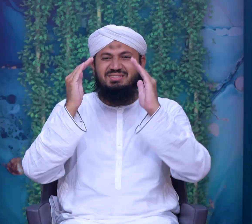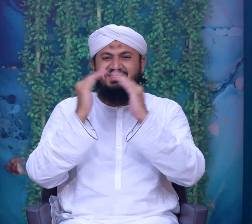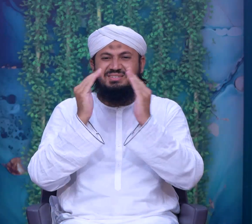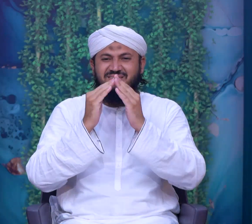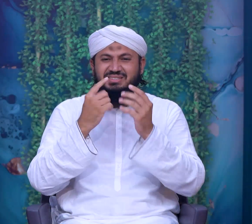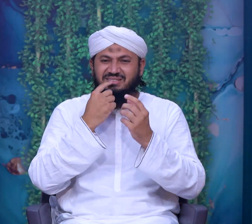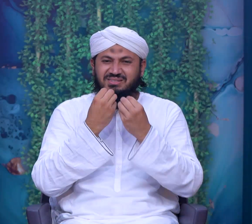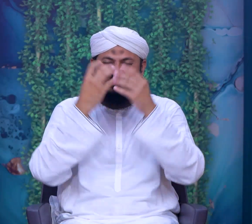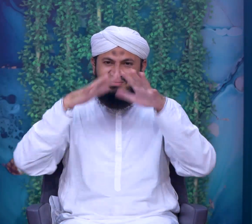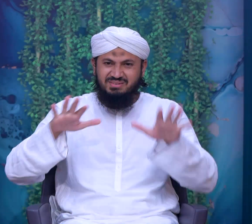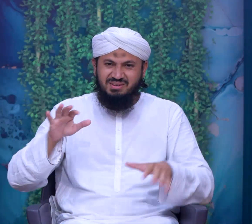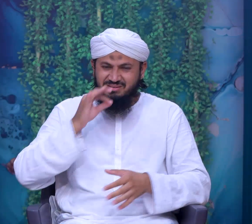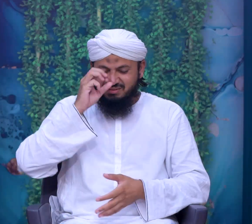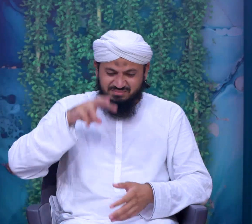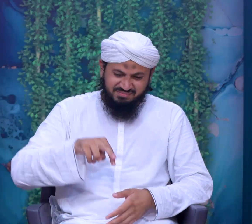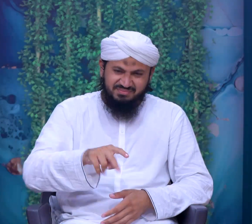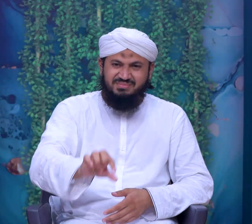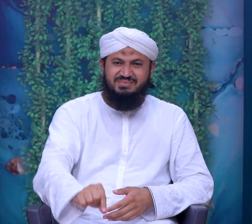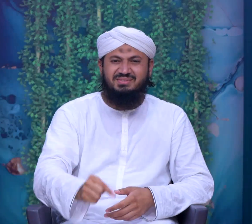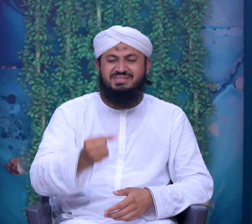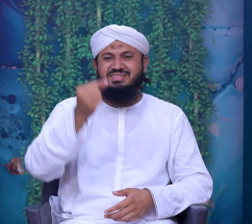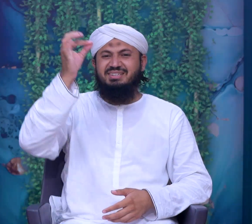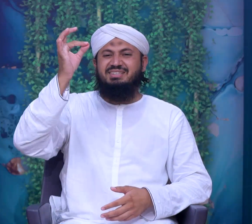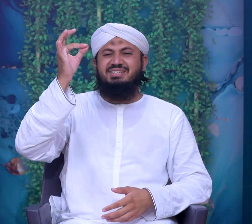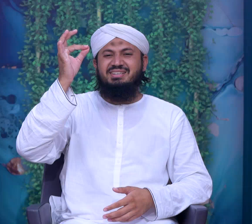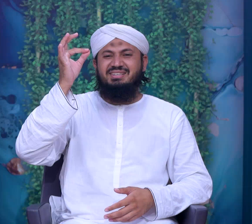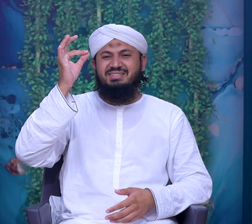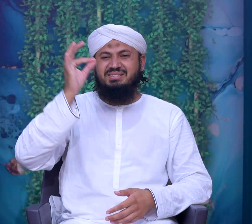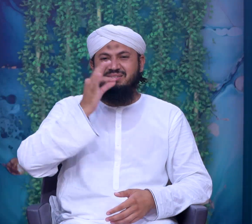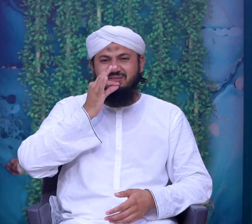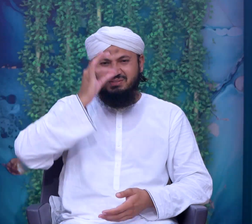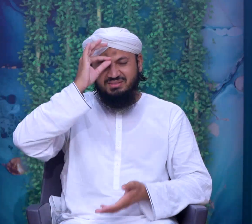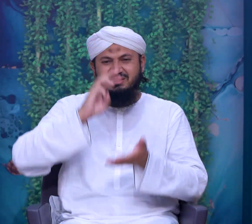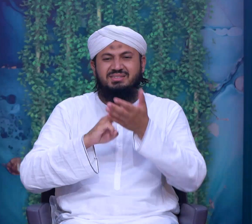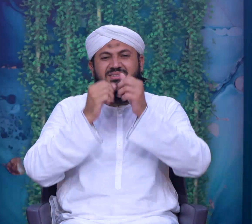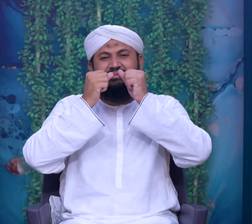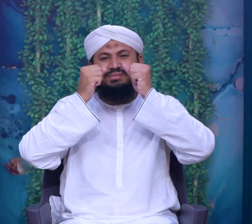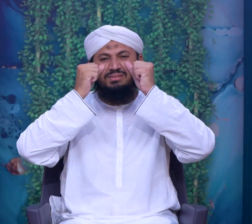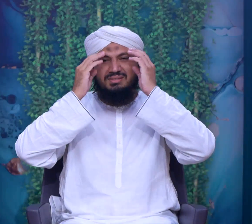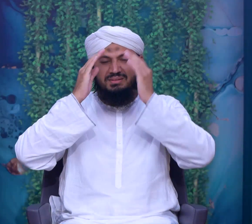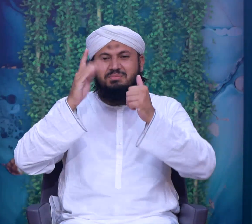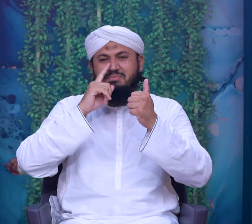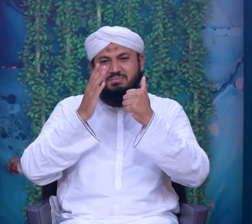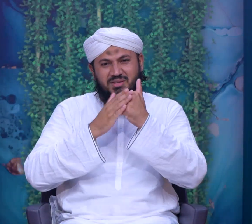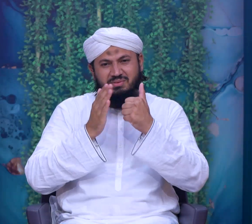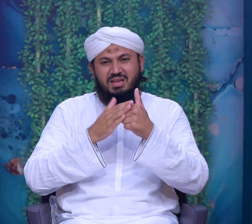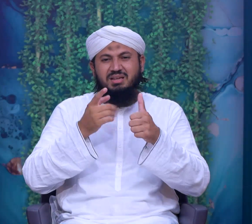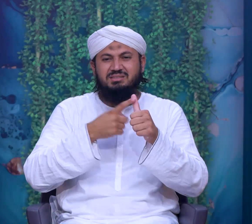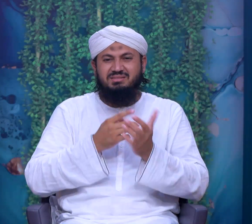گیا حتیٰ کہ سوئی مل گئی۔ ام المؤمنین رضی اللہ تعالی عنہا نے عرض کی، یا رسول اللہ صلی اللہ علیہ وآلہ وصحبہ